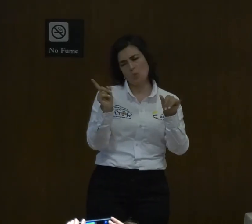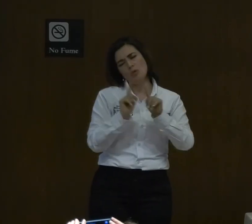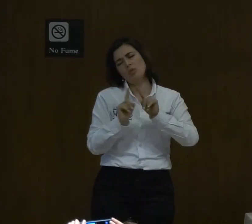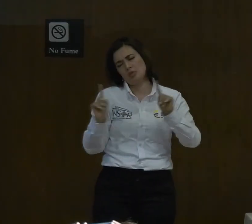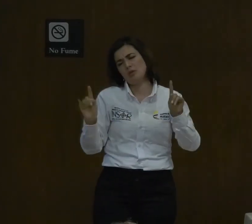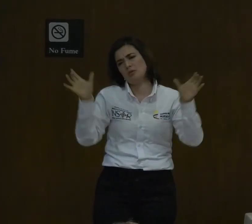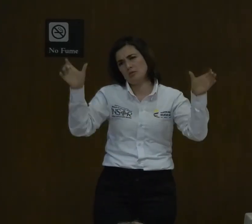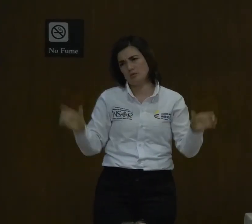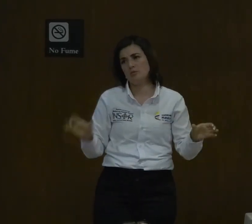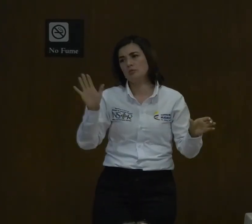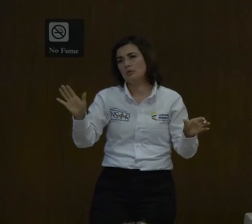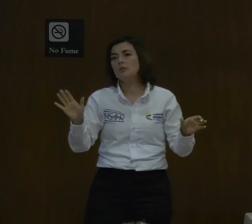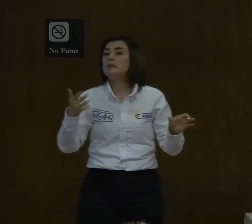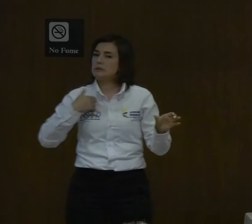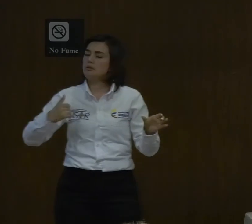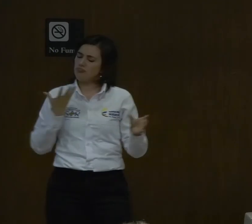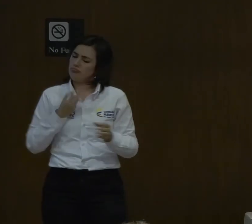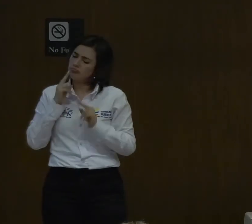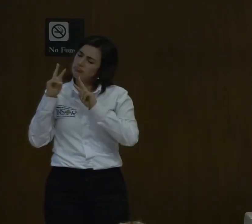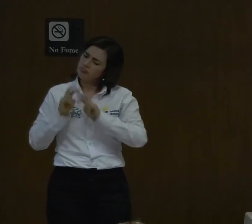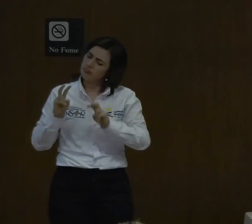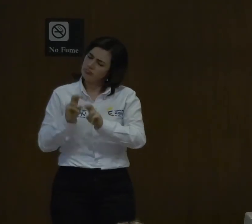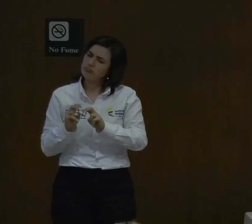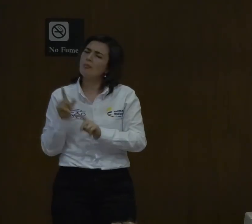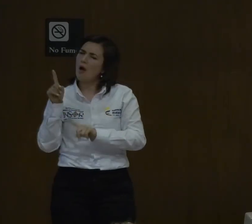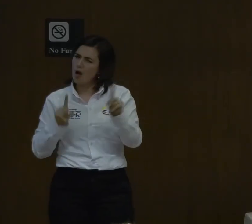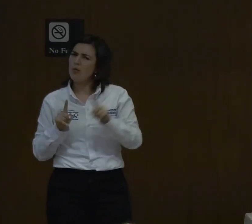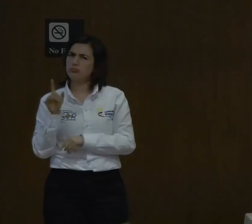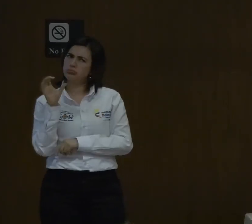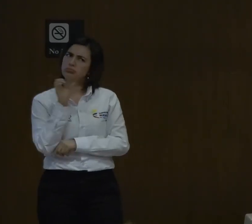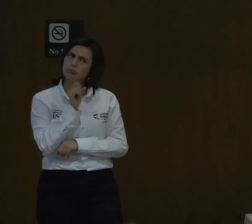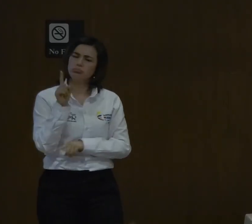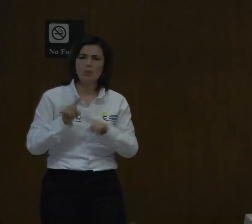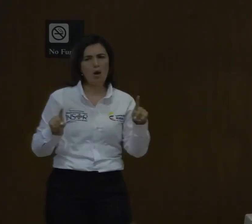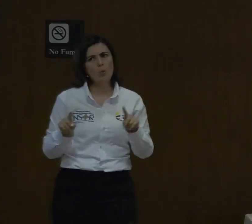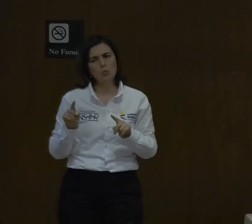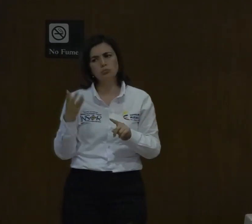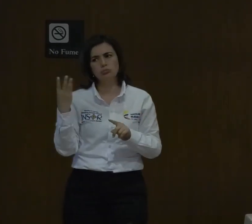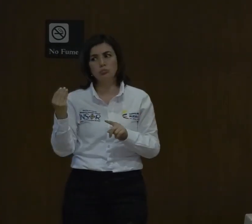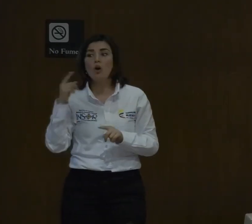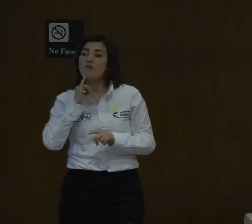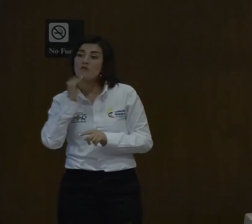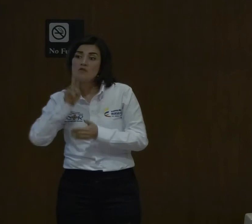En la investigación se han identificado algunos aspectos que